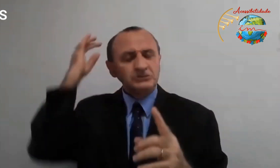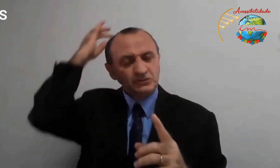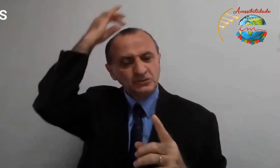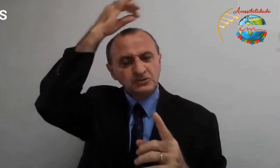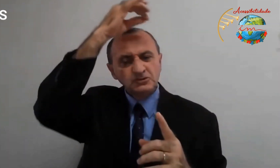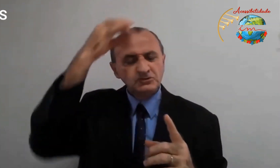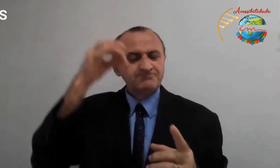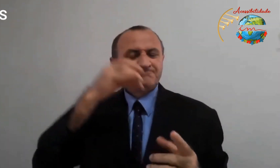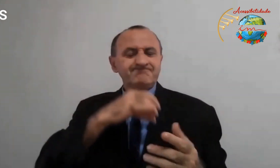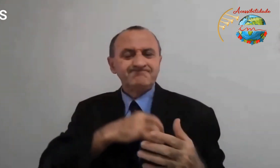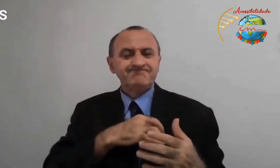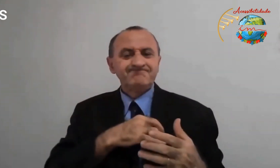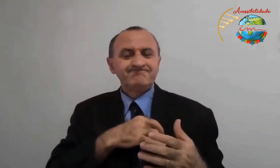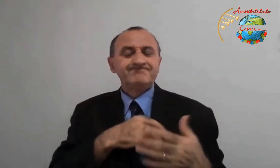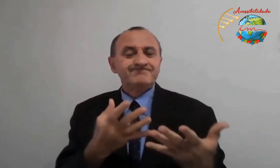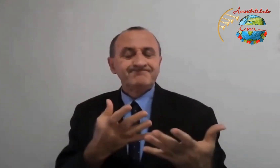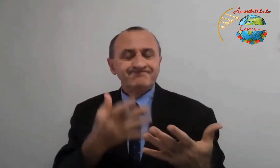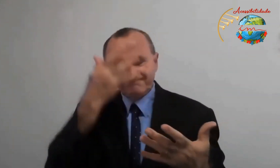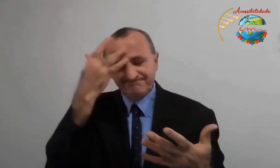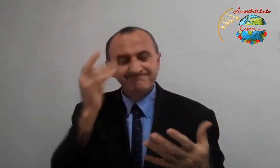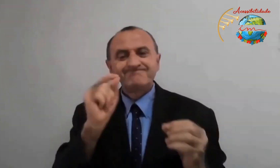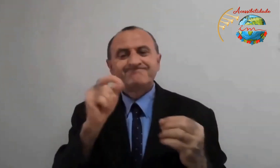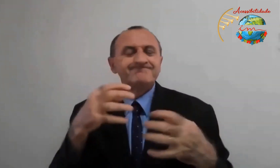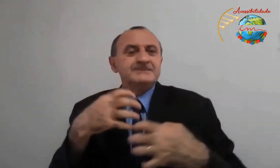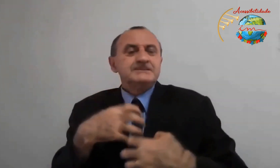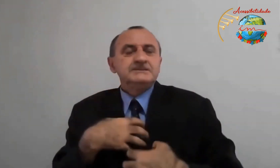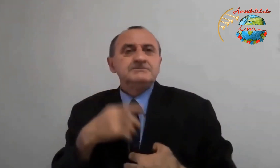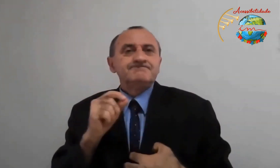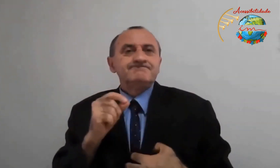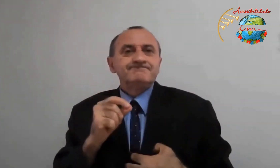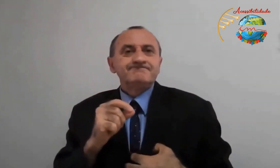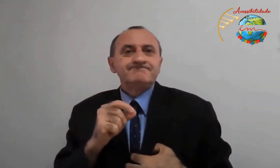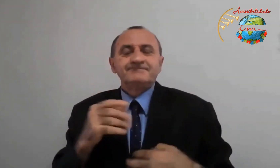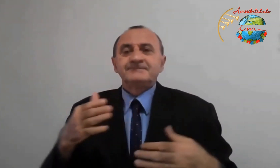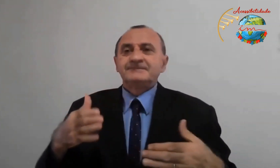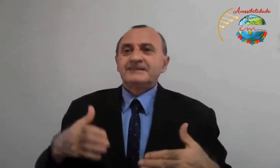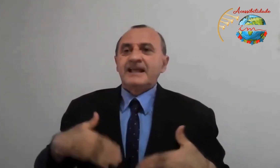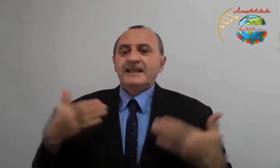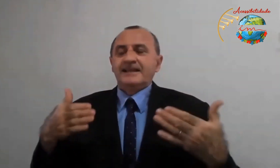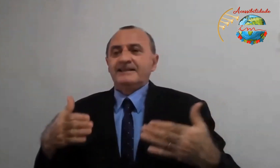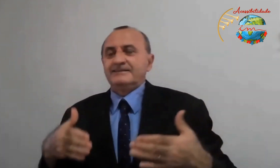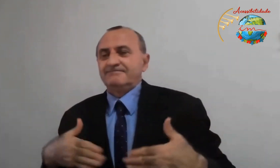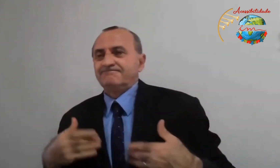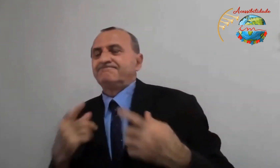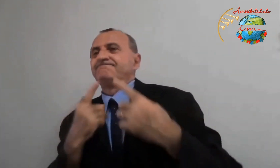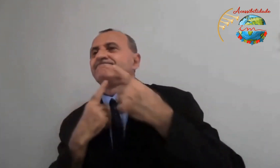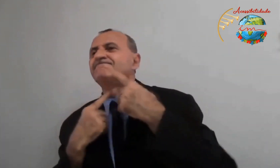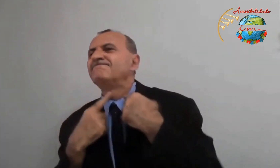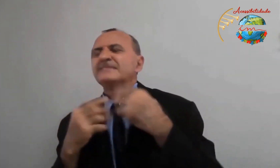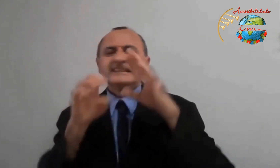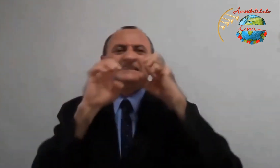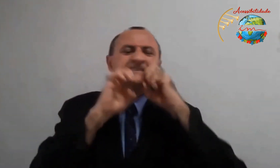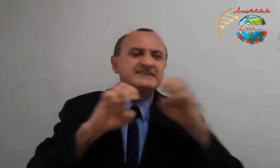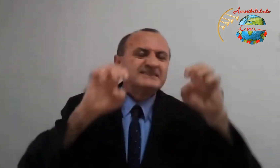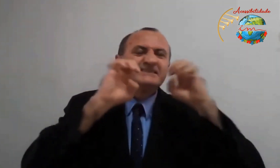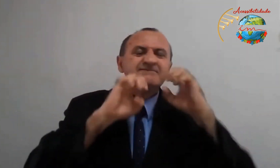Mas o que significa o batismo com o Espírito Santo? O que eu vou sentir? Então, é a alegria, é o desejo